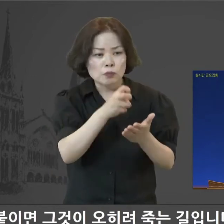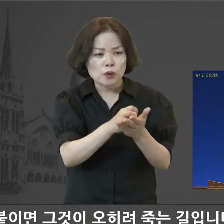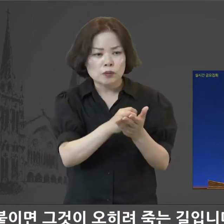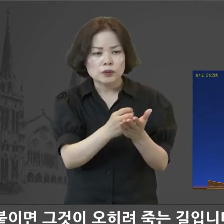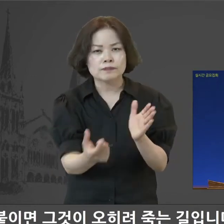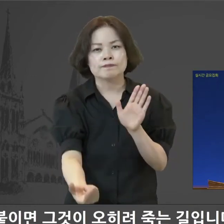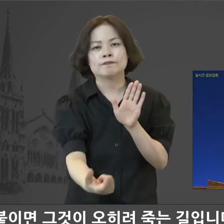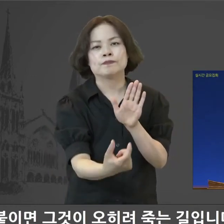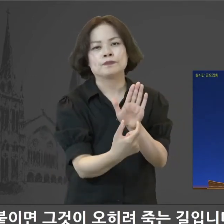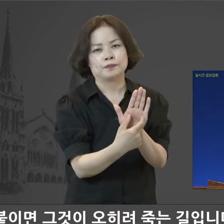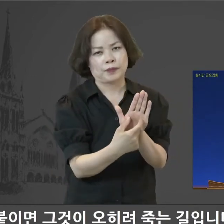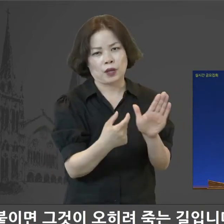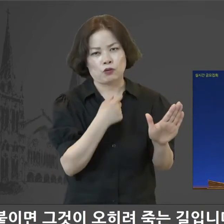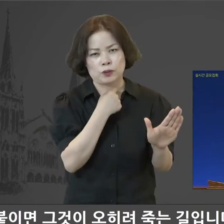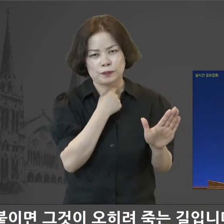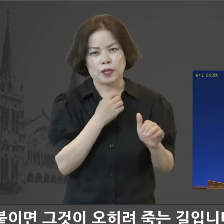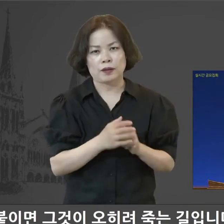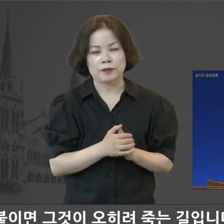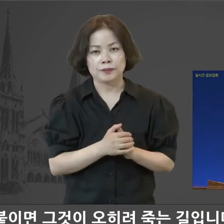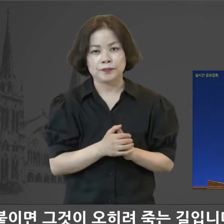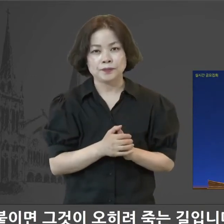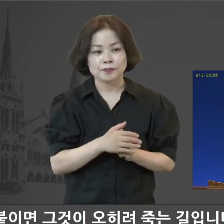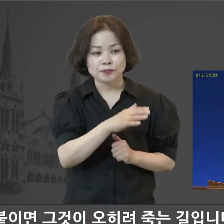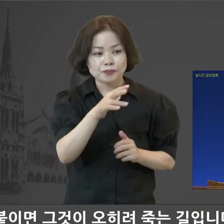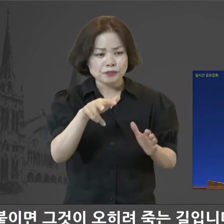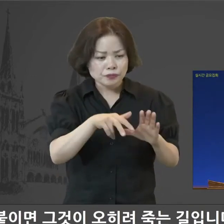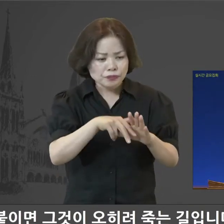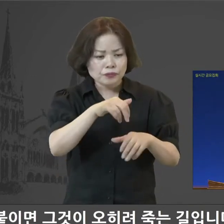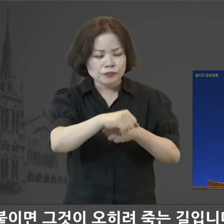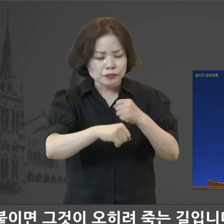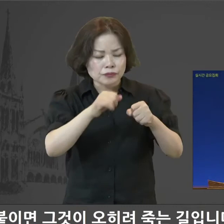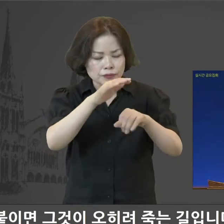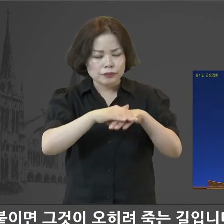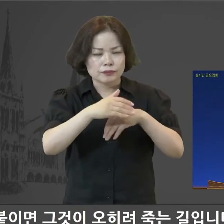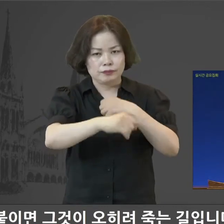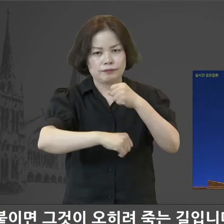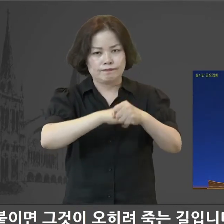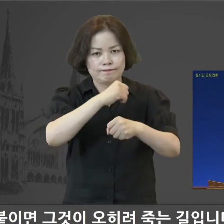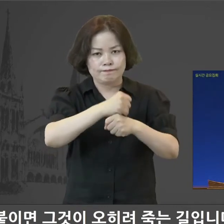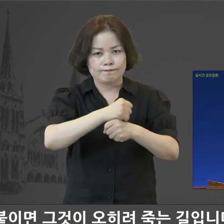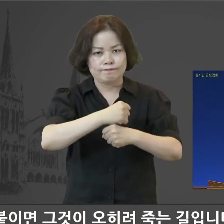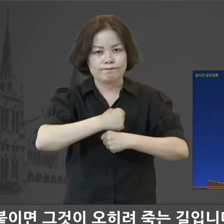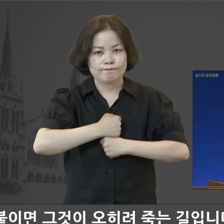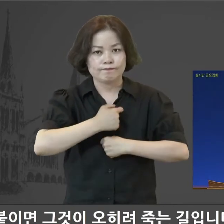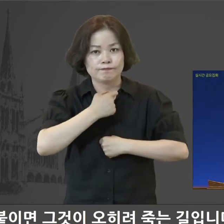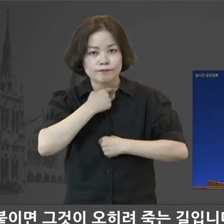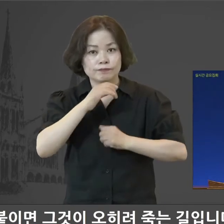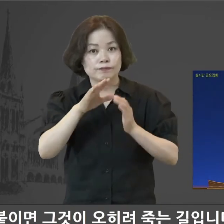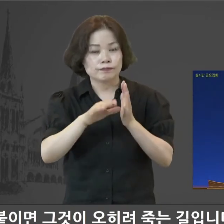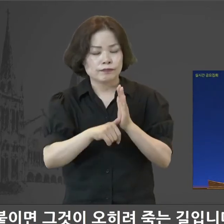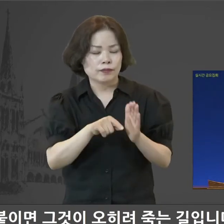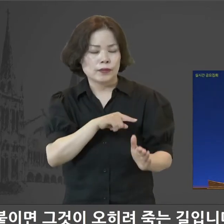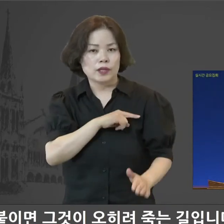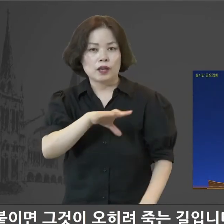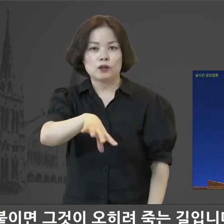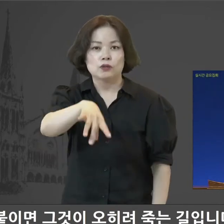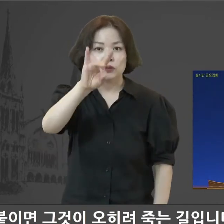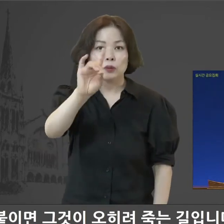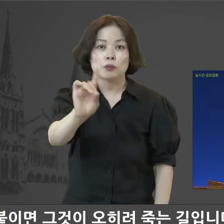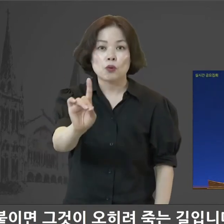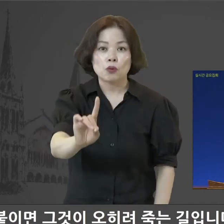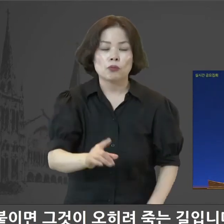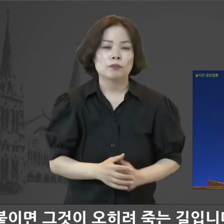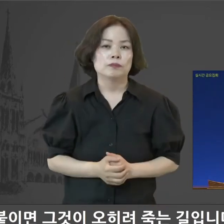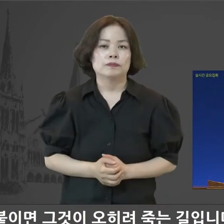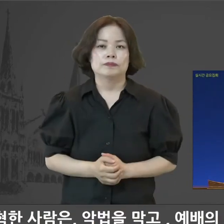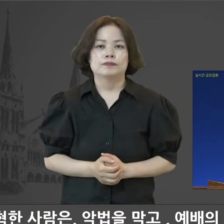싶다. 우리 종교의 자유를 지키고 예배의 자유를 지키고 싶다. 정치적으로. 이럴 때 가장 우선해야 되는 게